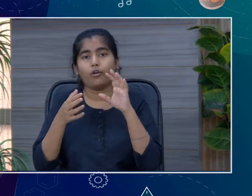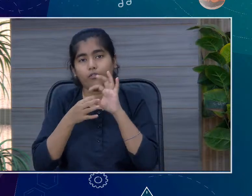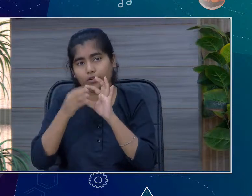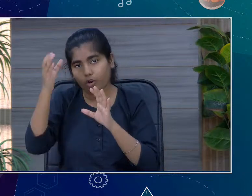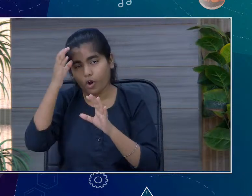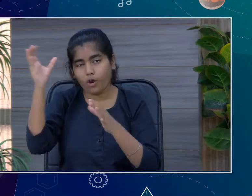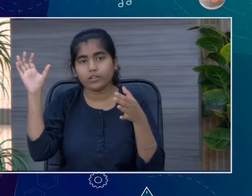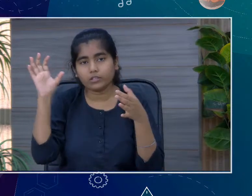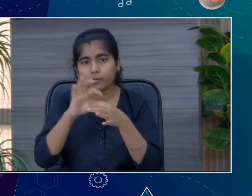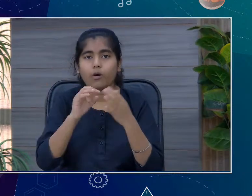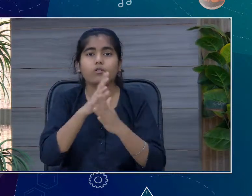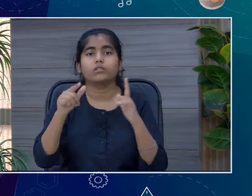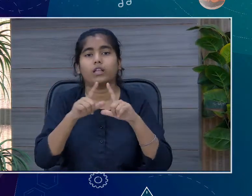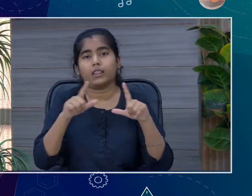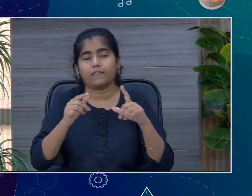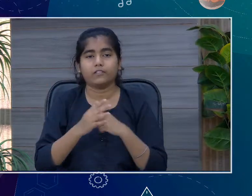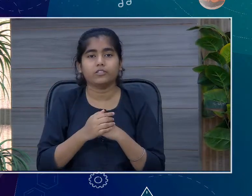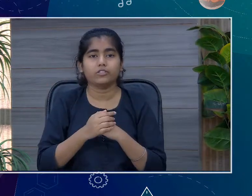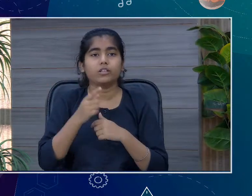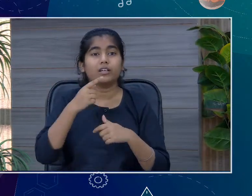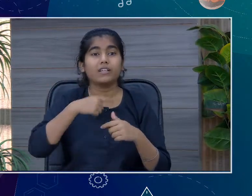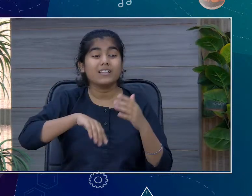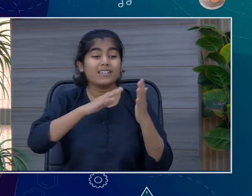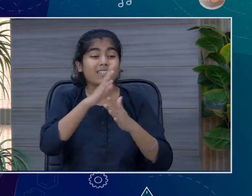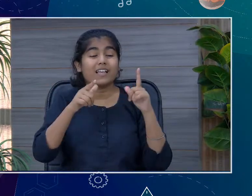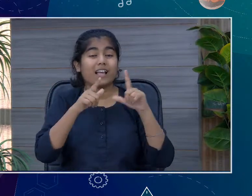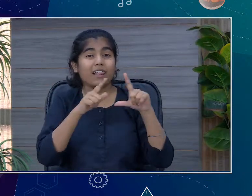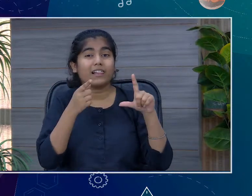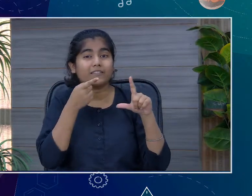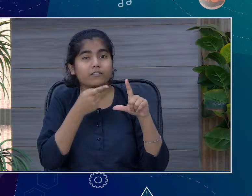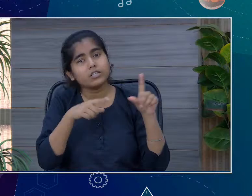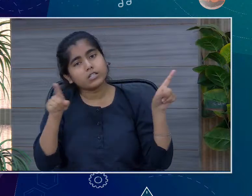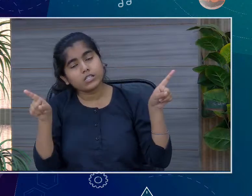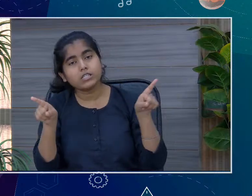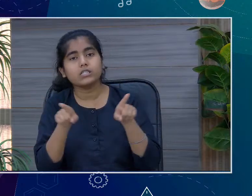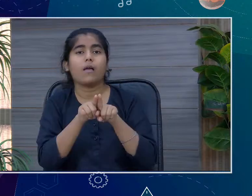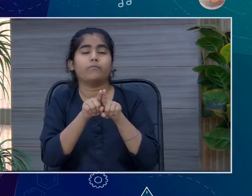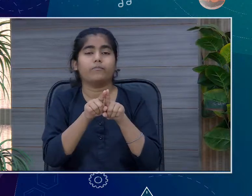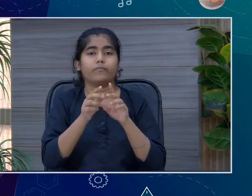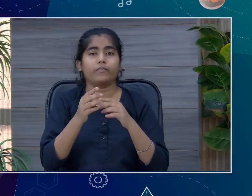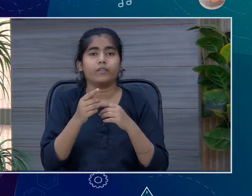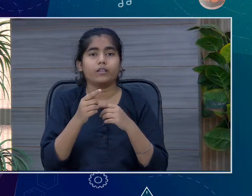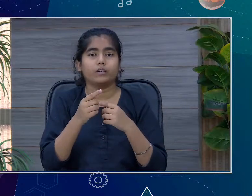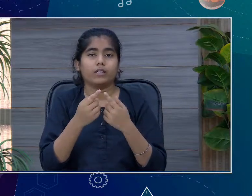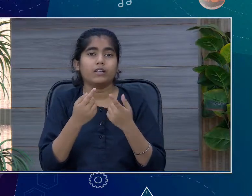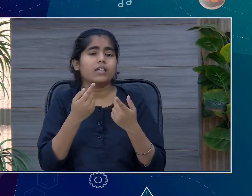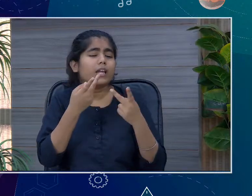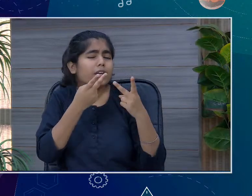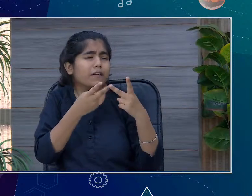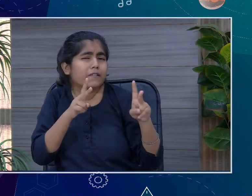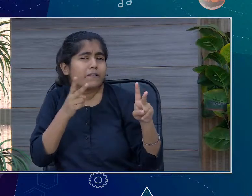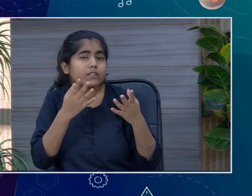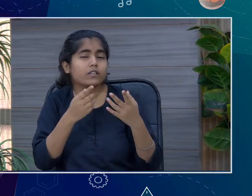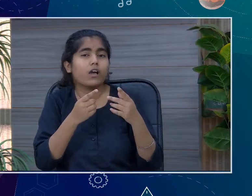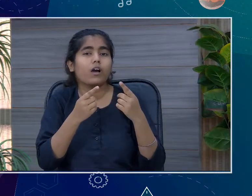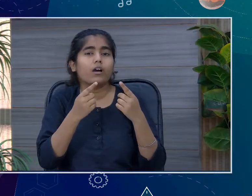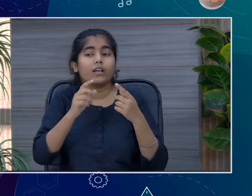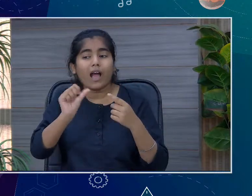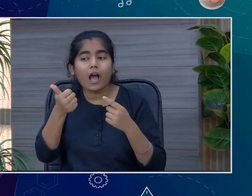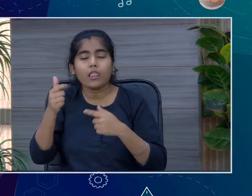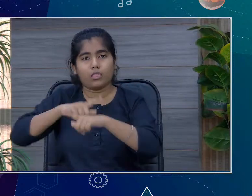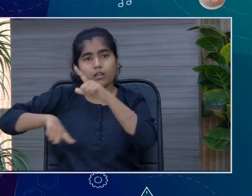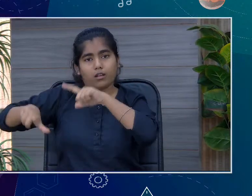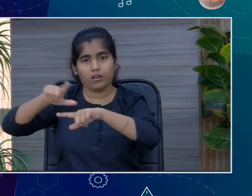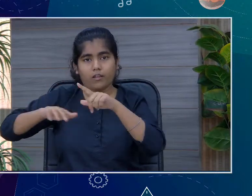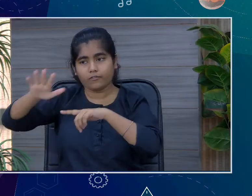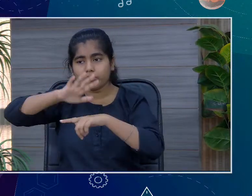of sign language. सांकेतिक भाषा भी बिल्कुल वैसे ही है, फ़र्क सिर्फ इतना है कि बाकी भाषाओं में शायद